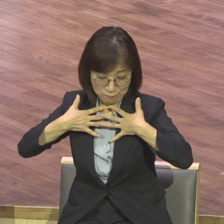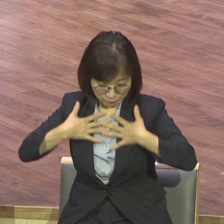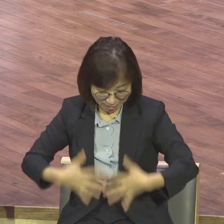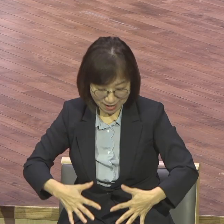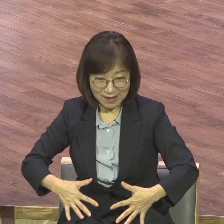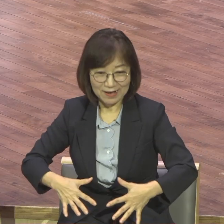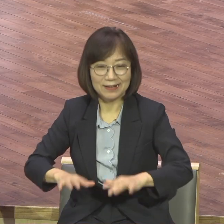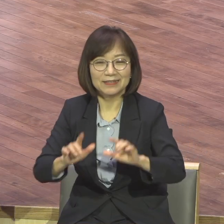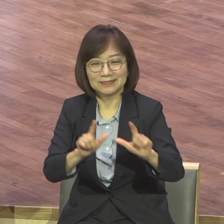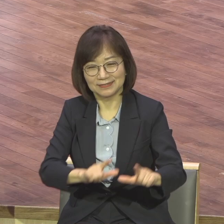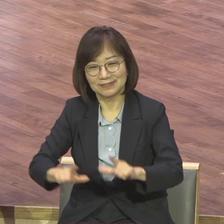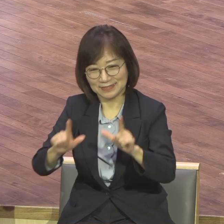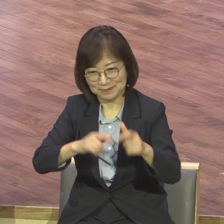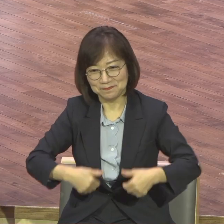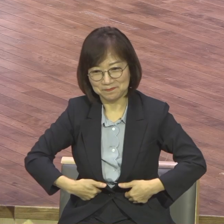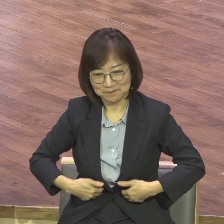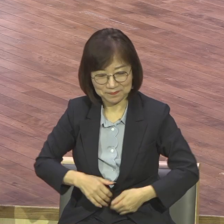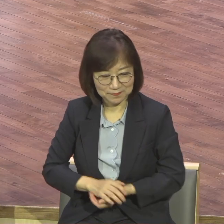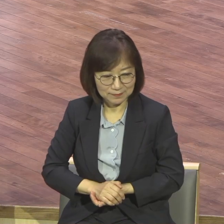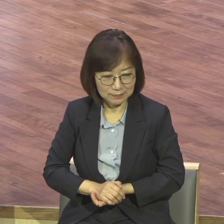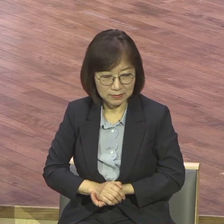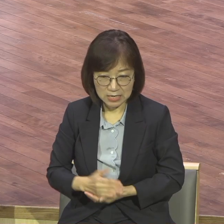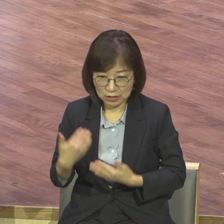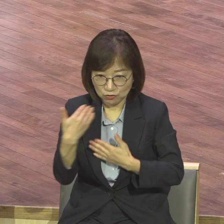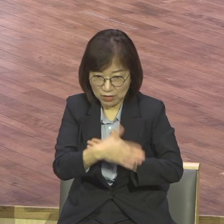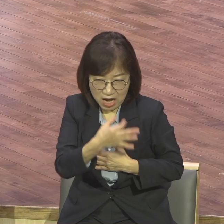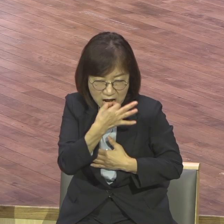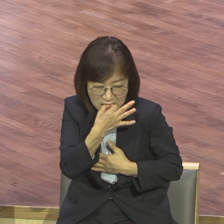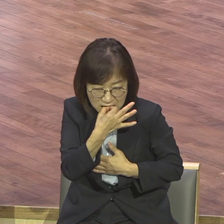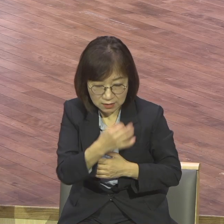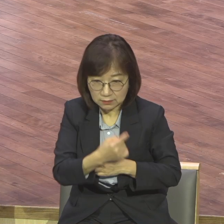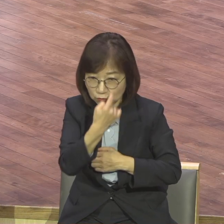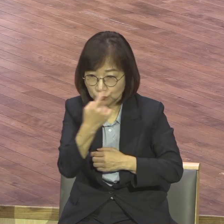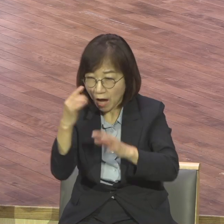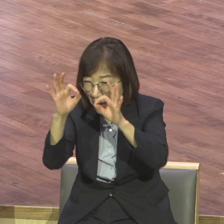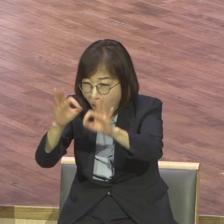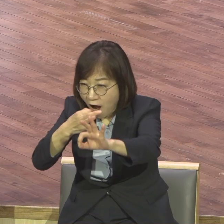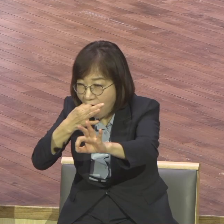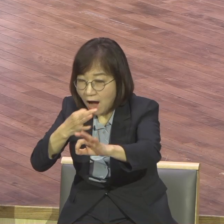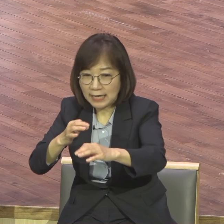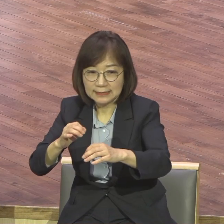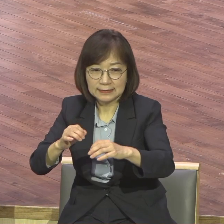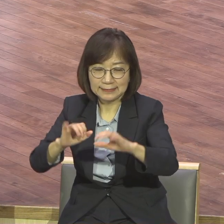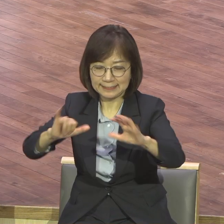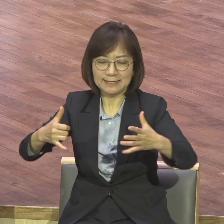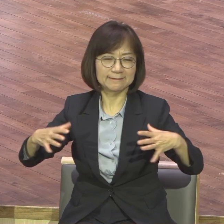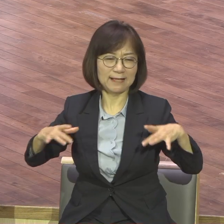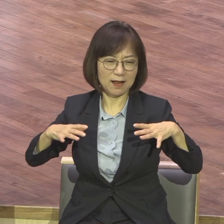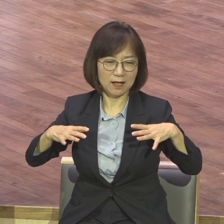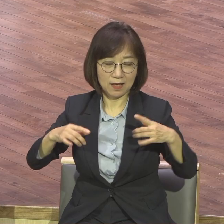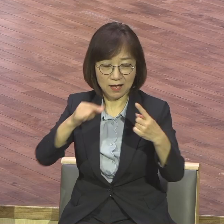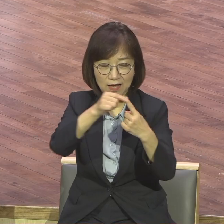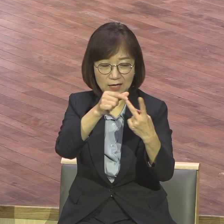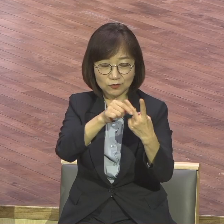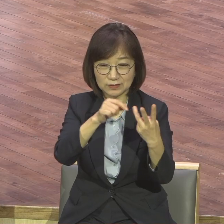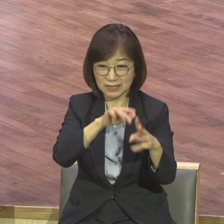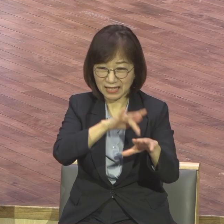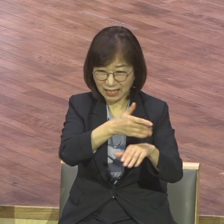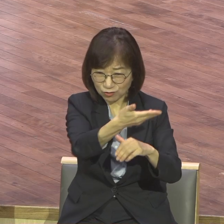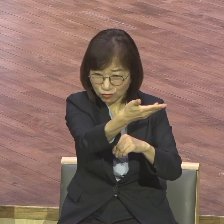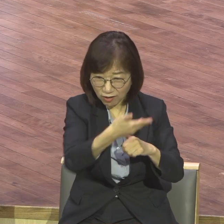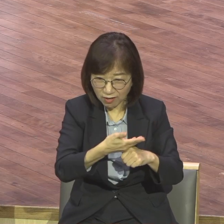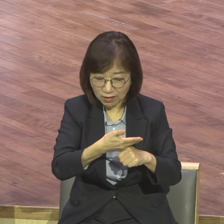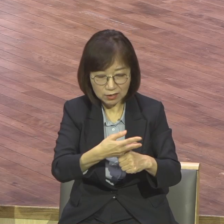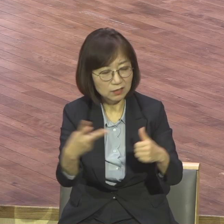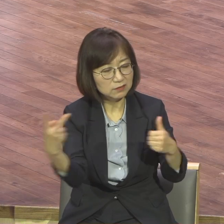다시 말해서 육신의 정욕과 안목의 정욕과 이생의 자랑 같은 사단의 유혹거리로부터 벗어나서